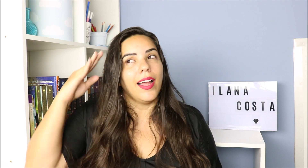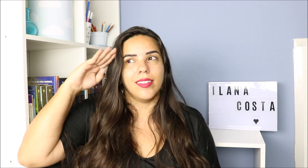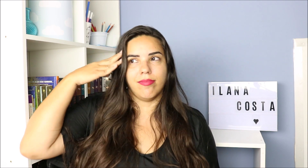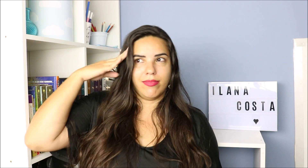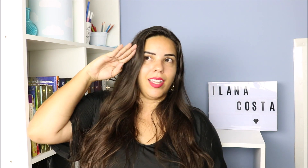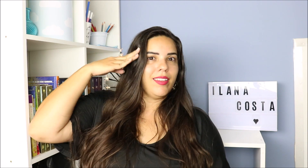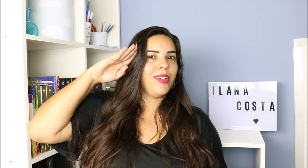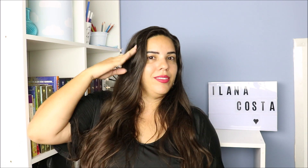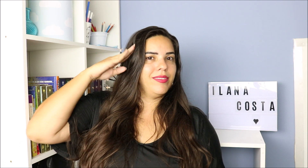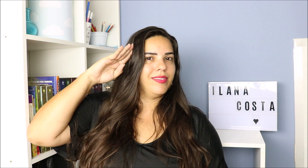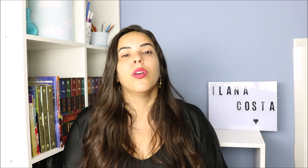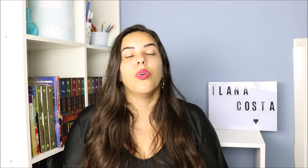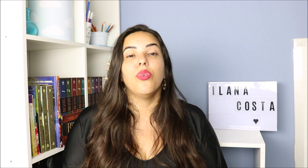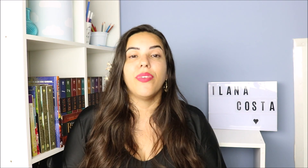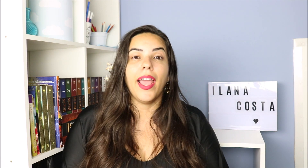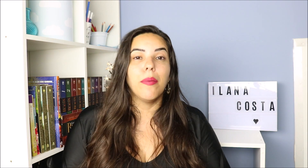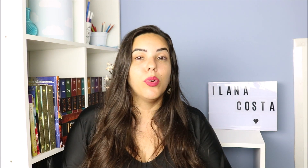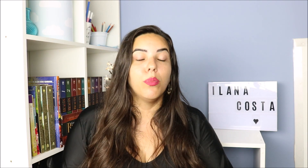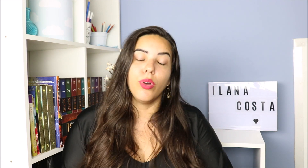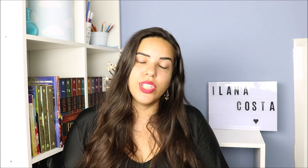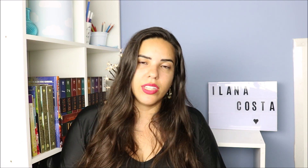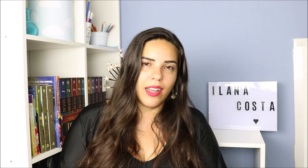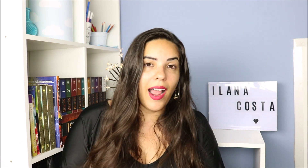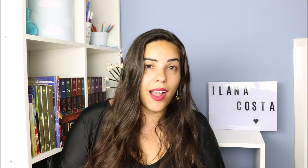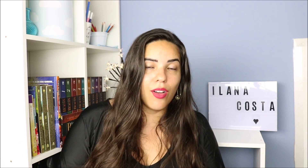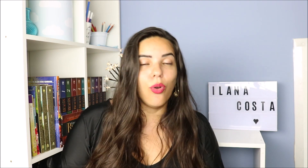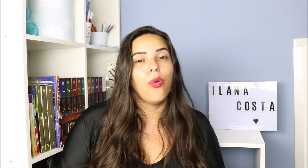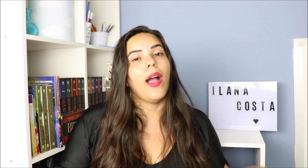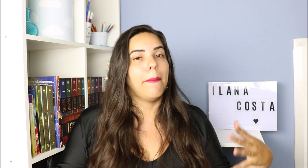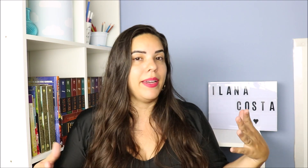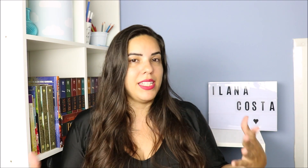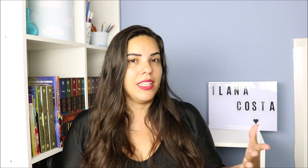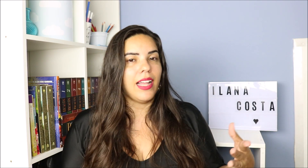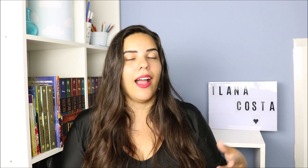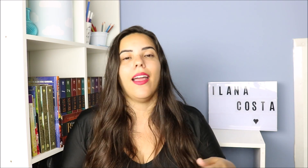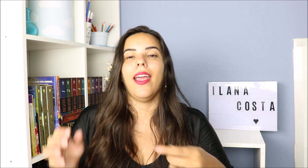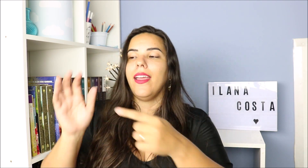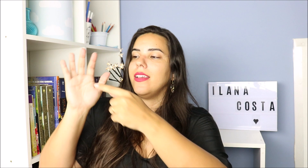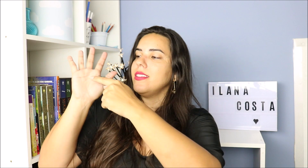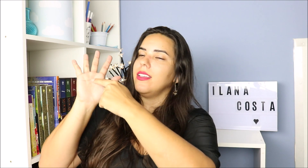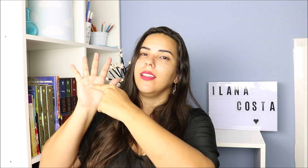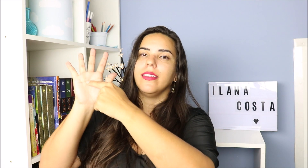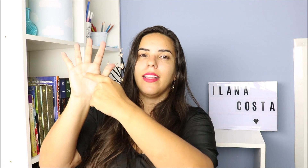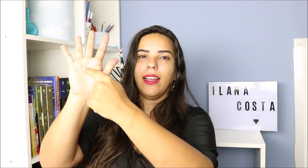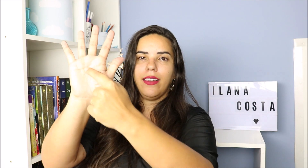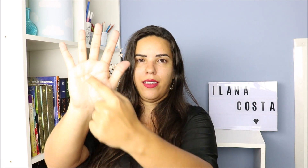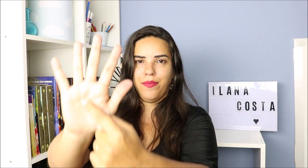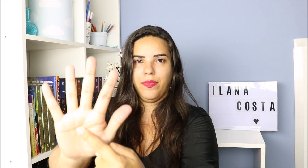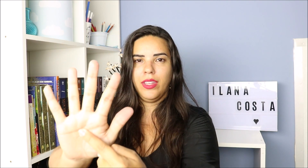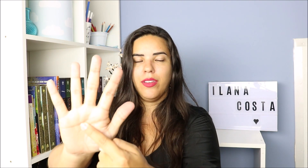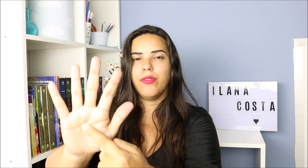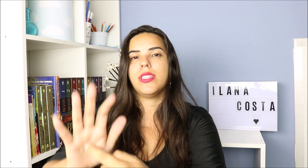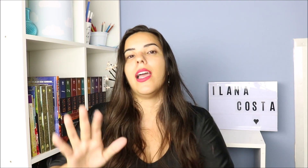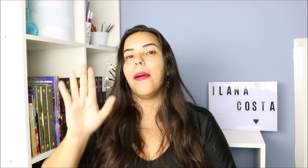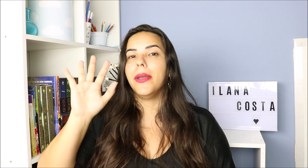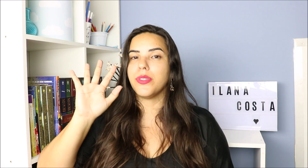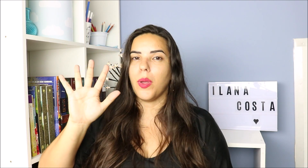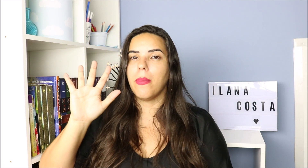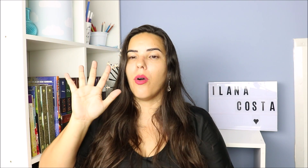perguntar, entendeu? O verbo mostrar ou apresentar é esse daqui. Você abre a sua mão,